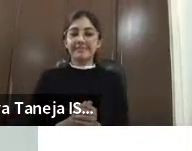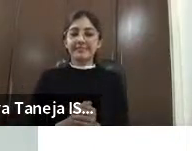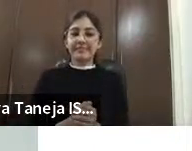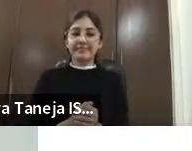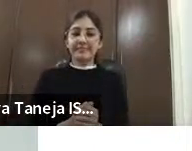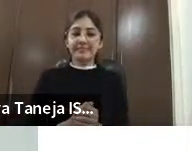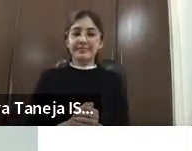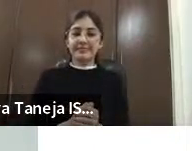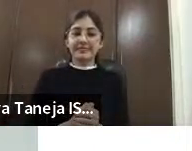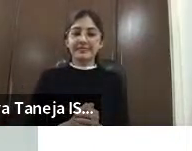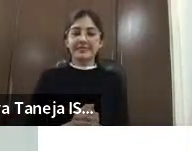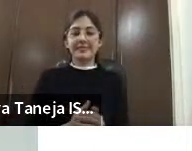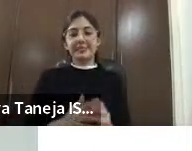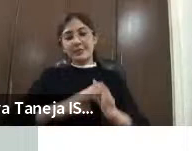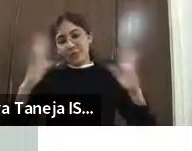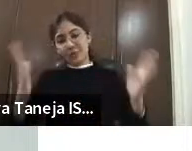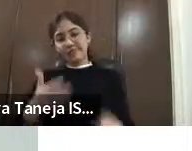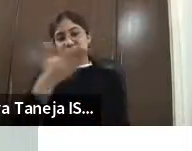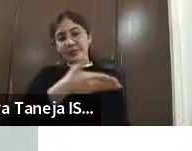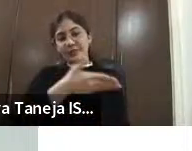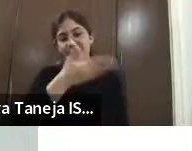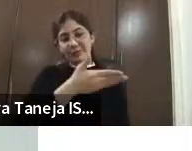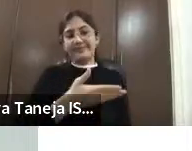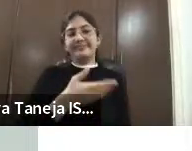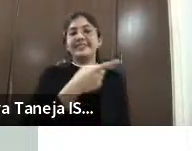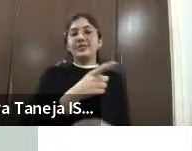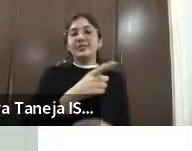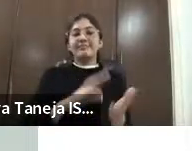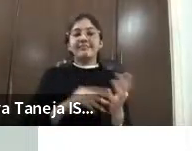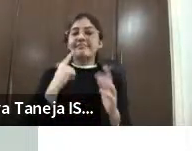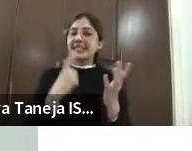बहुत बहुत मुबारक हो मीर साहब आपको इस अवार्ड के लिए।